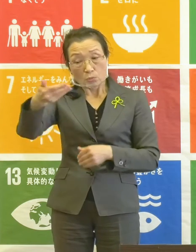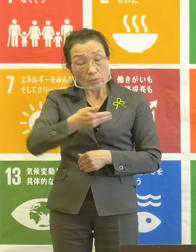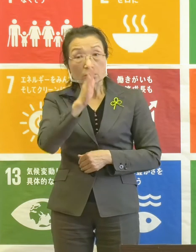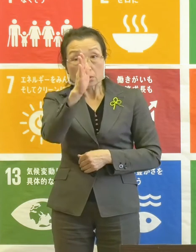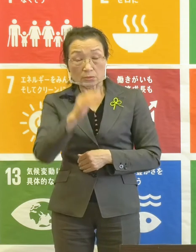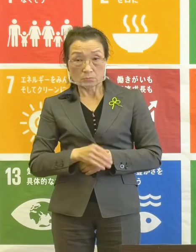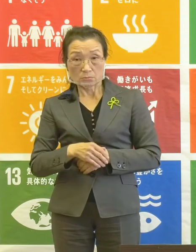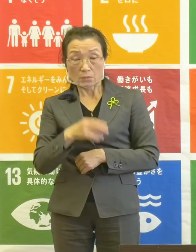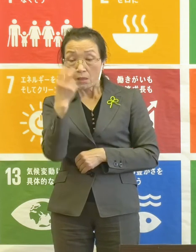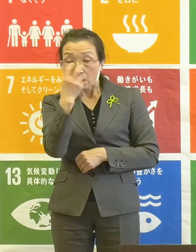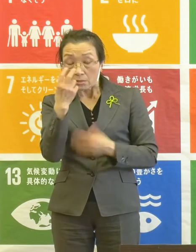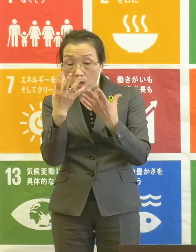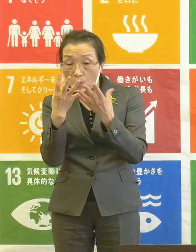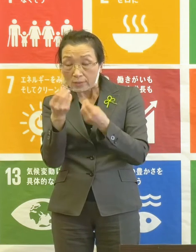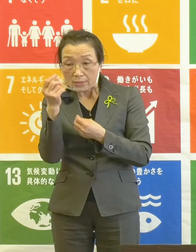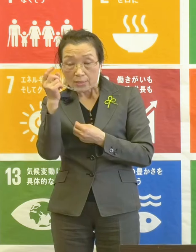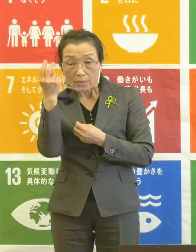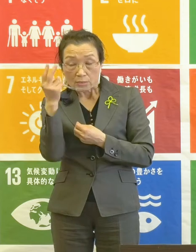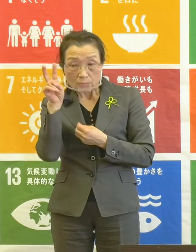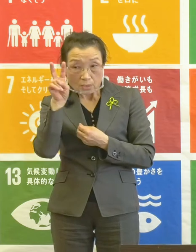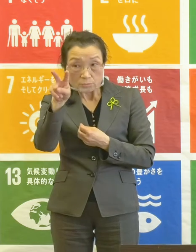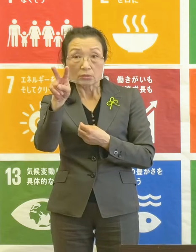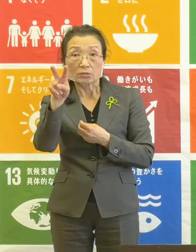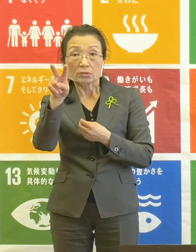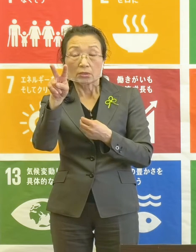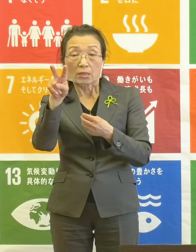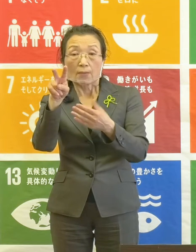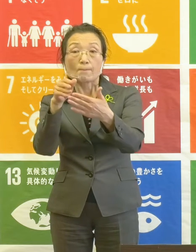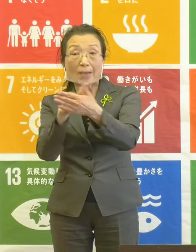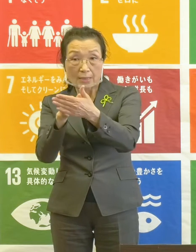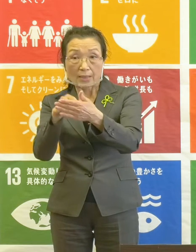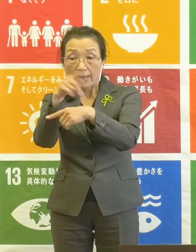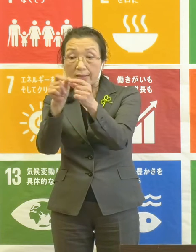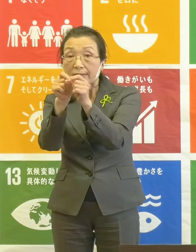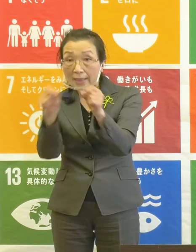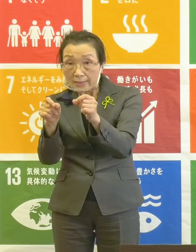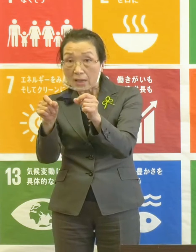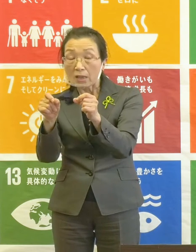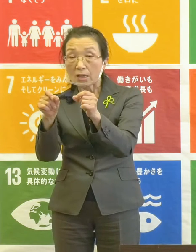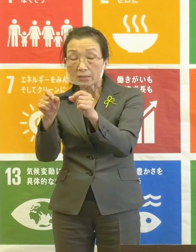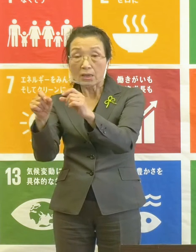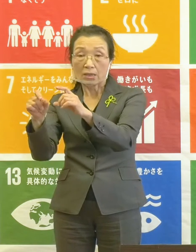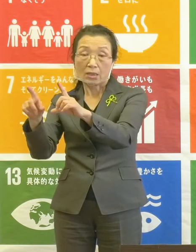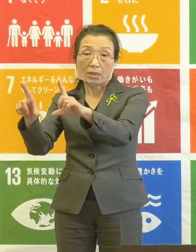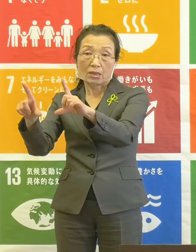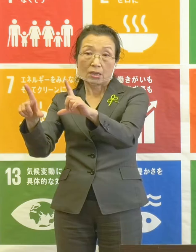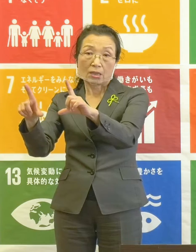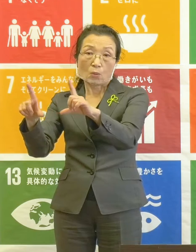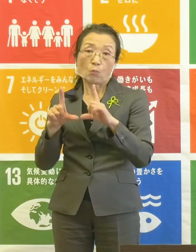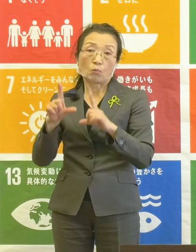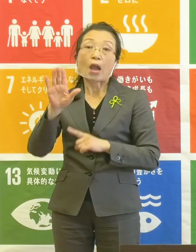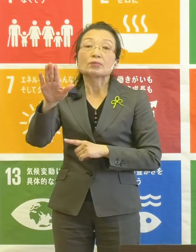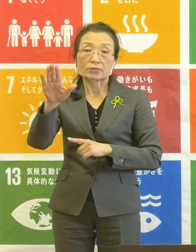した翌々営業日には市にも結果が連絡がいくような仕組みになっ